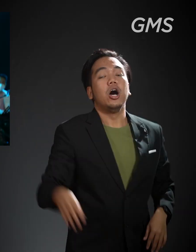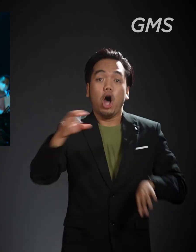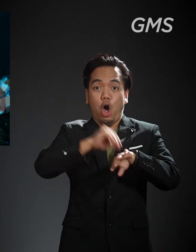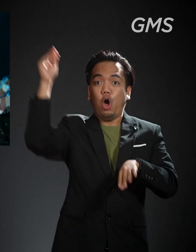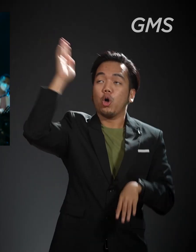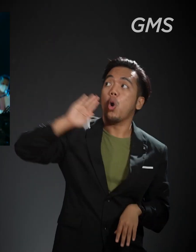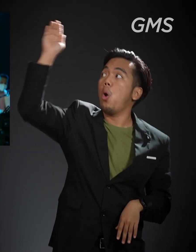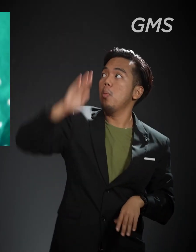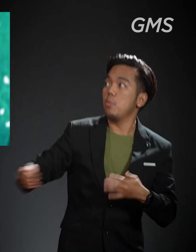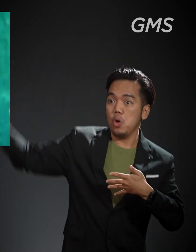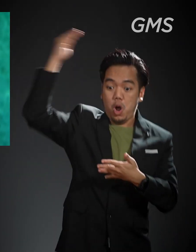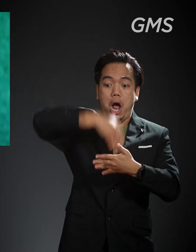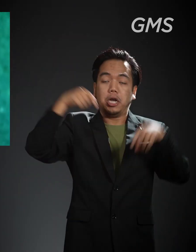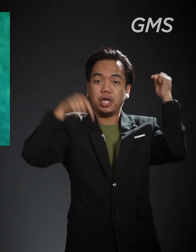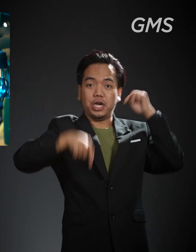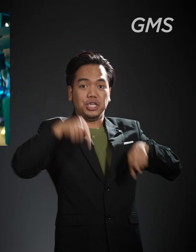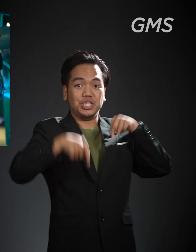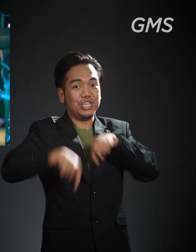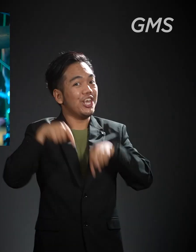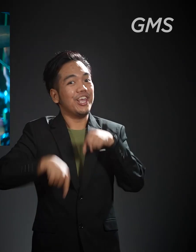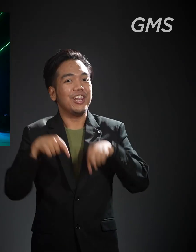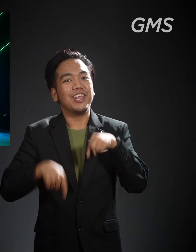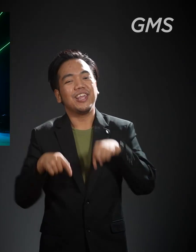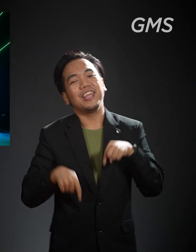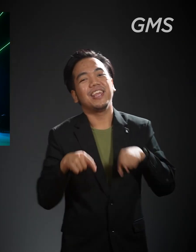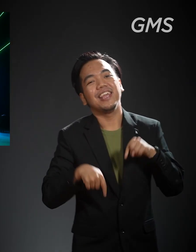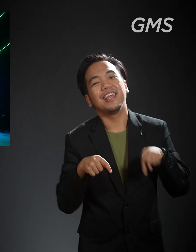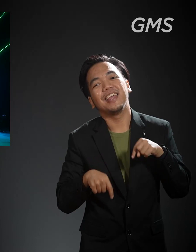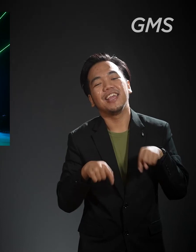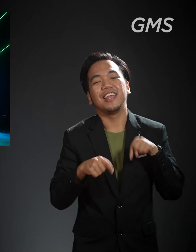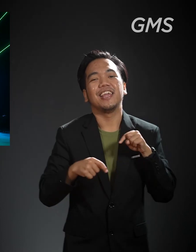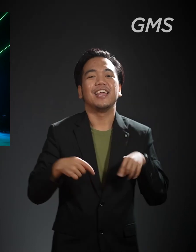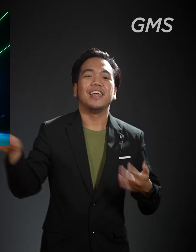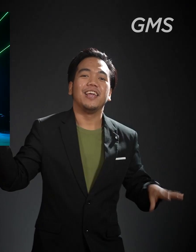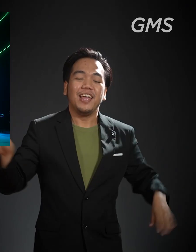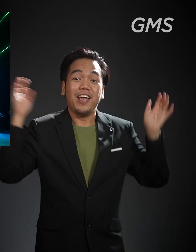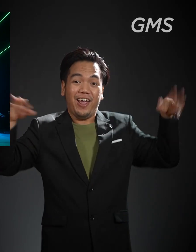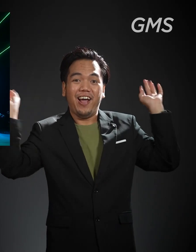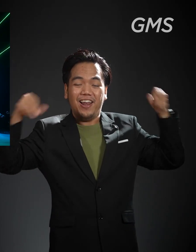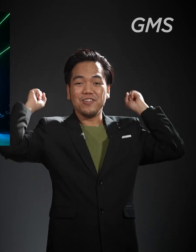Rohmu hadir di sini.